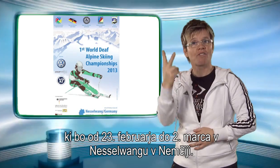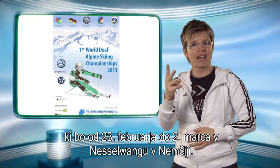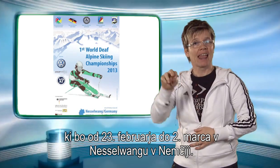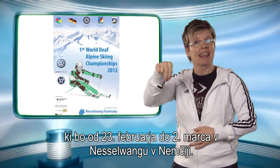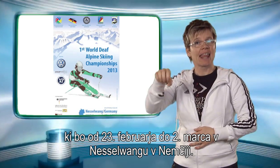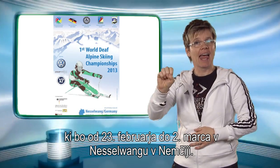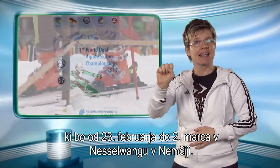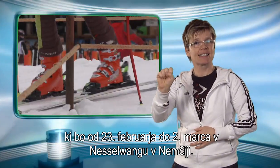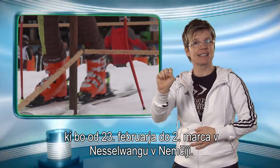Nesselwagnu v Nemčiji.